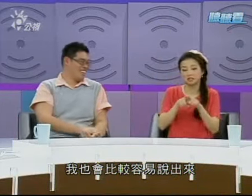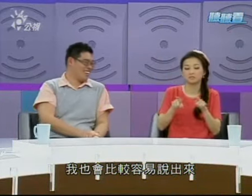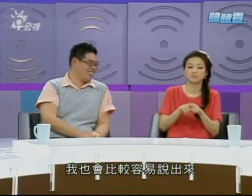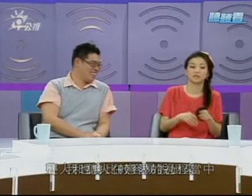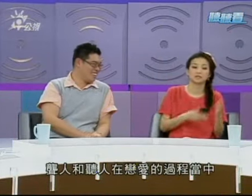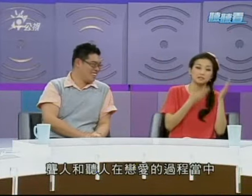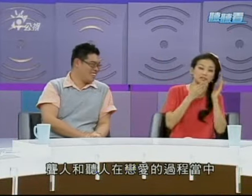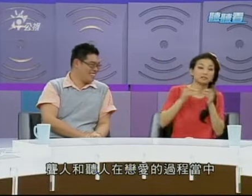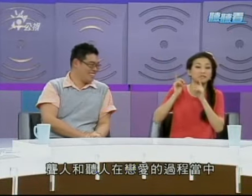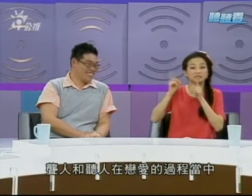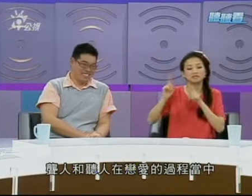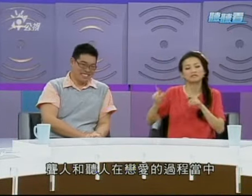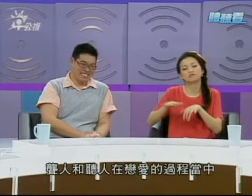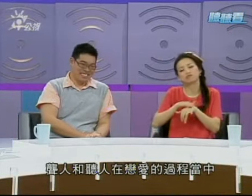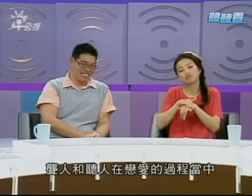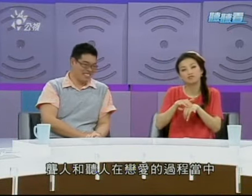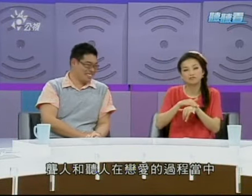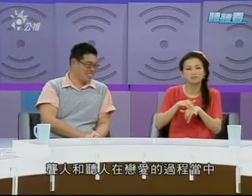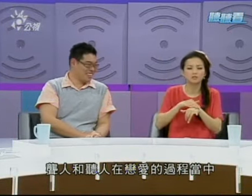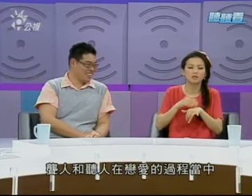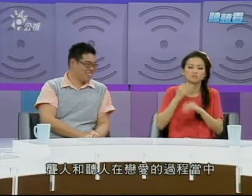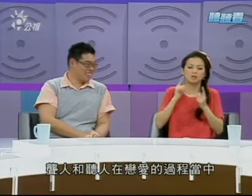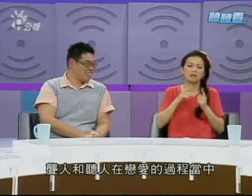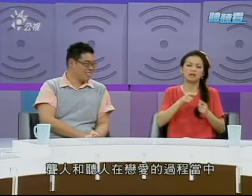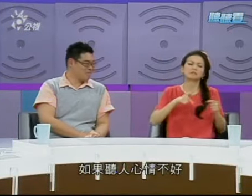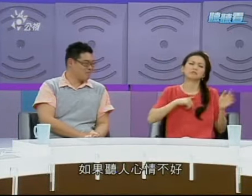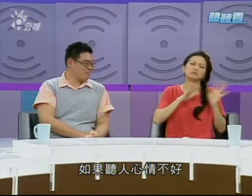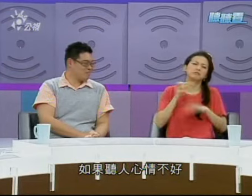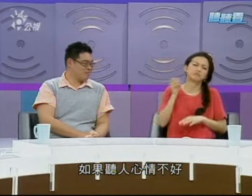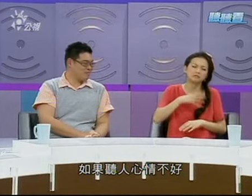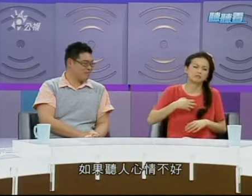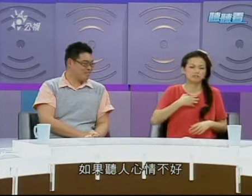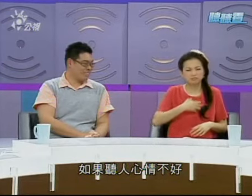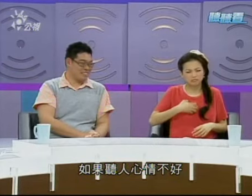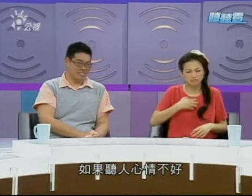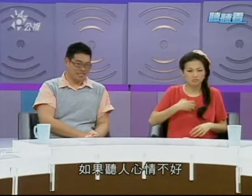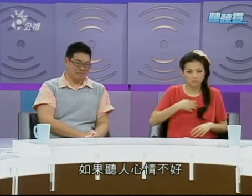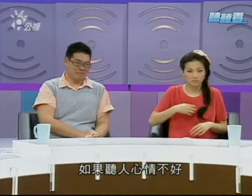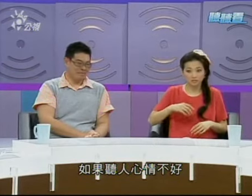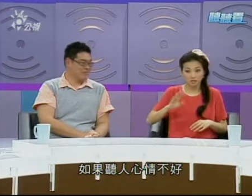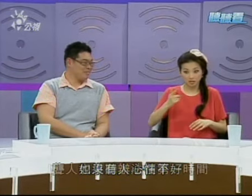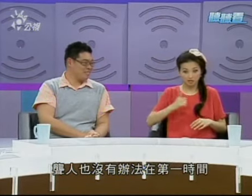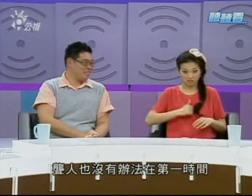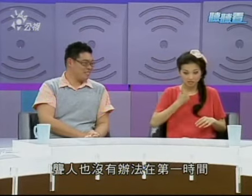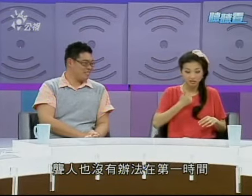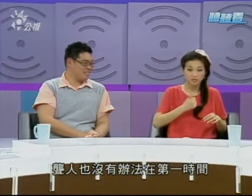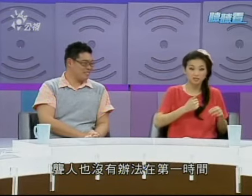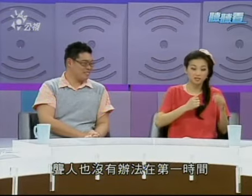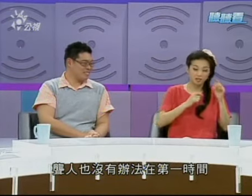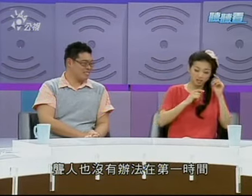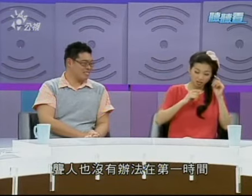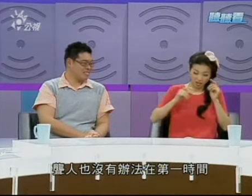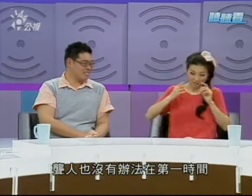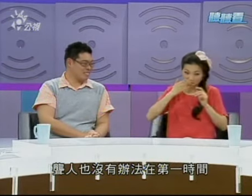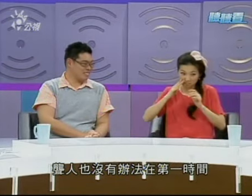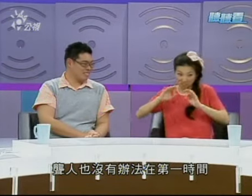龙人和听人在恋爱的过程当中如果听人心情不好龙人也没有办法在第一时间